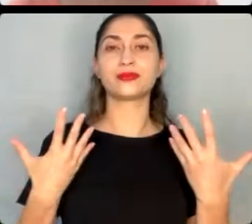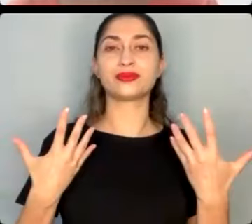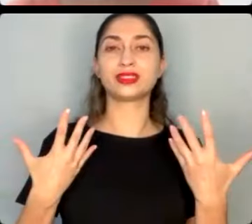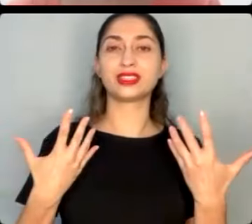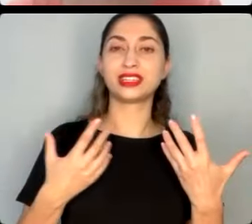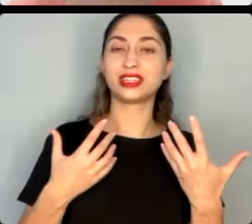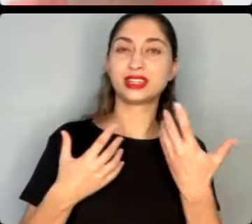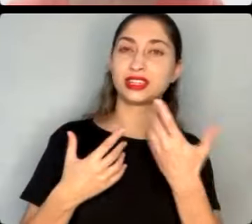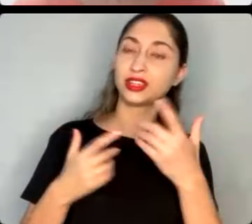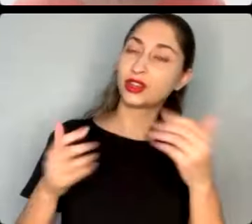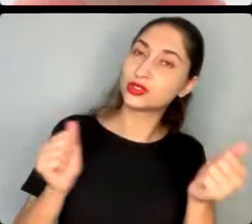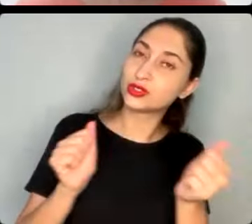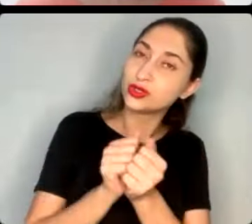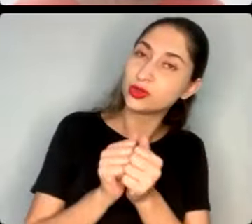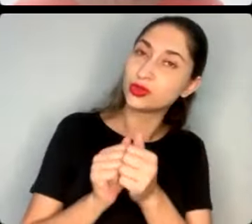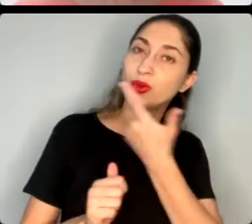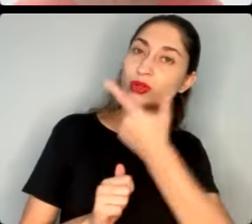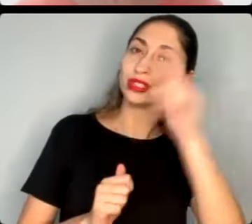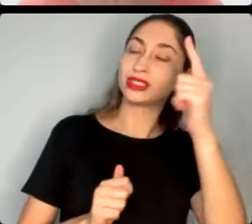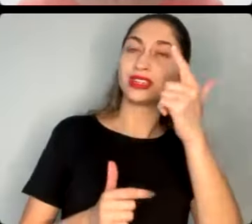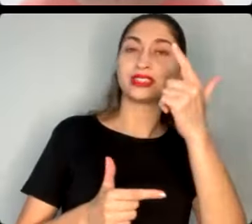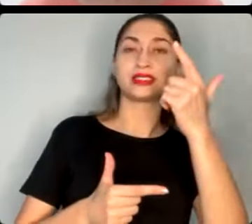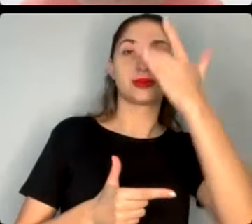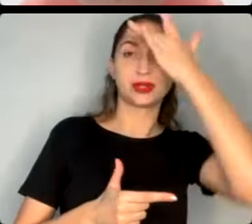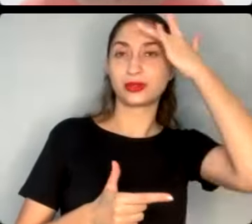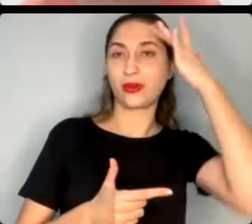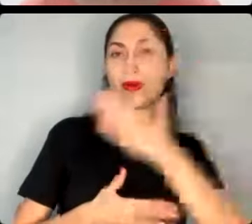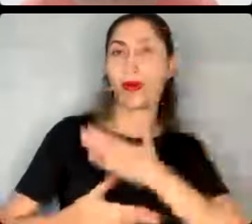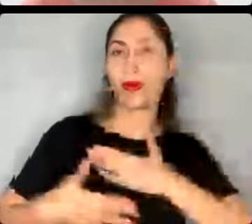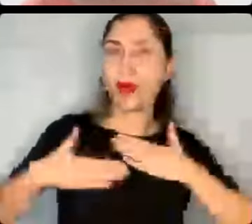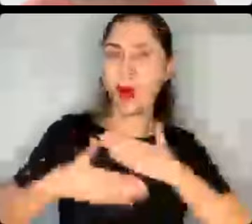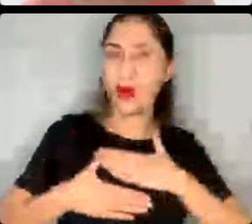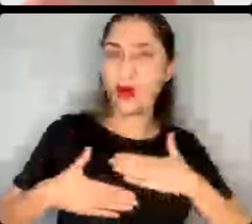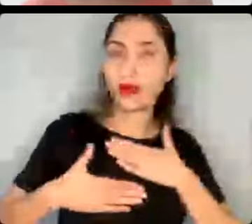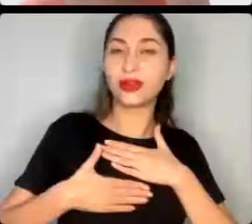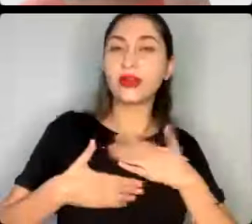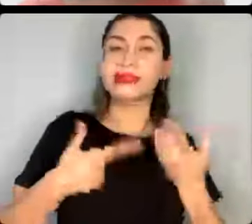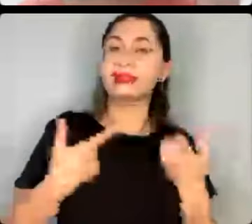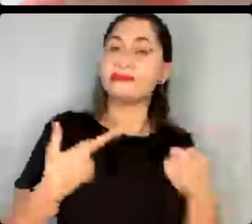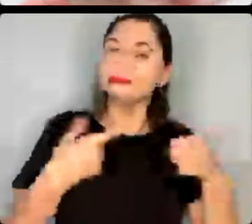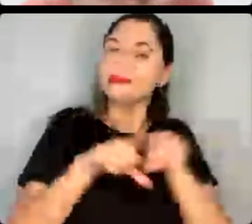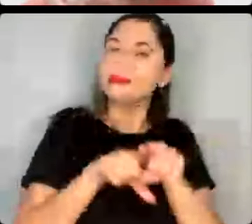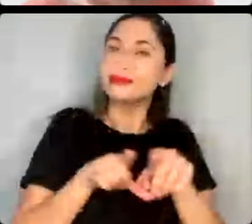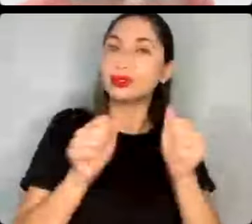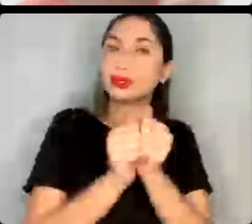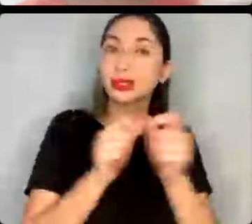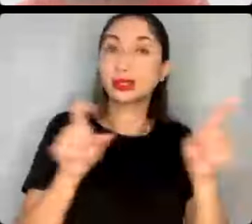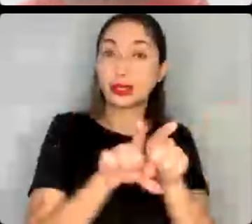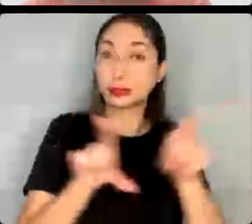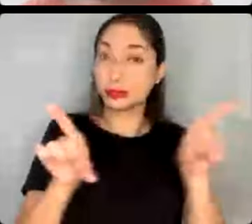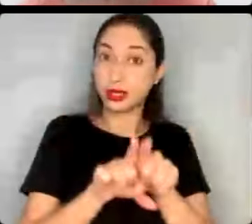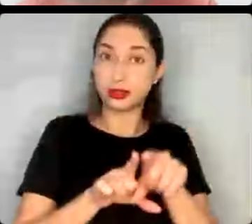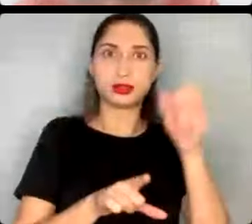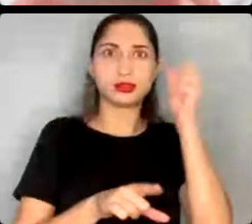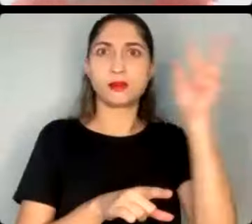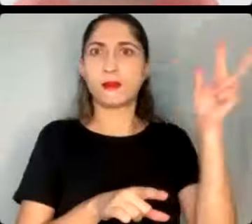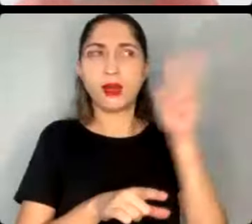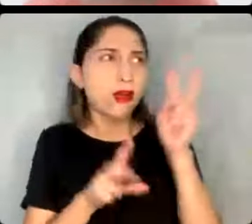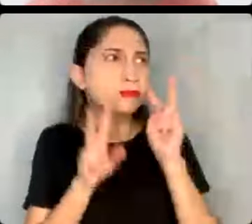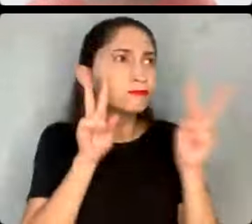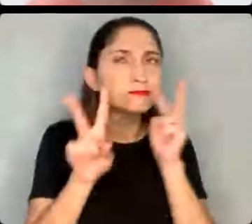outras pessoas, e elas têm uma expertise muito grande para observar